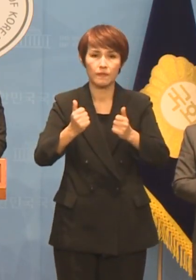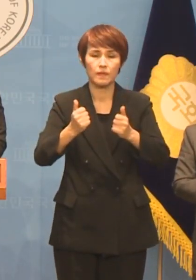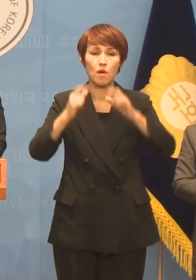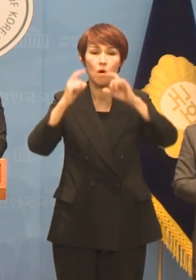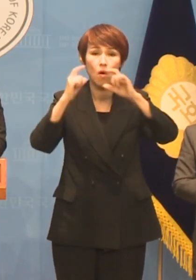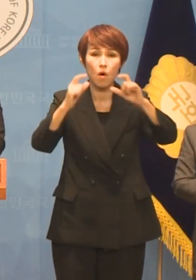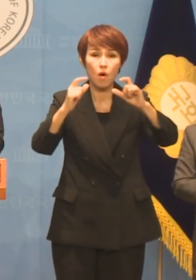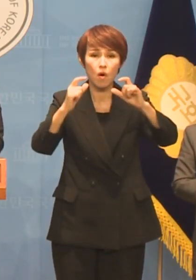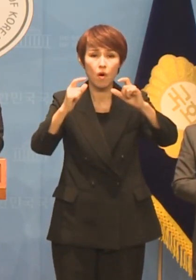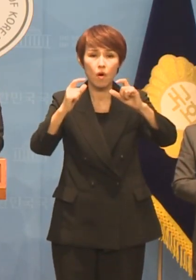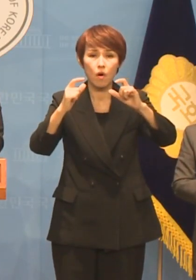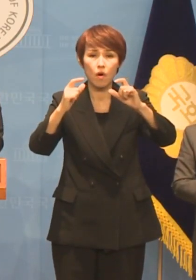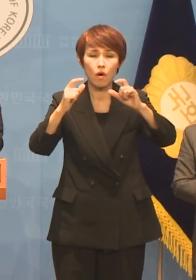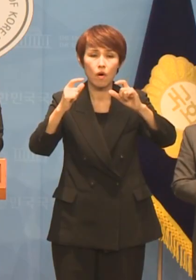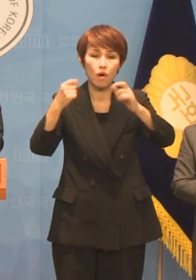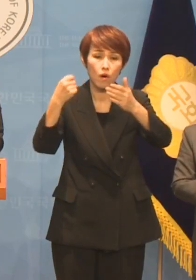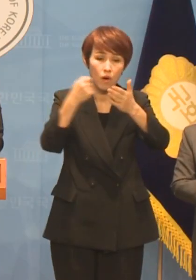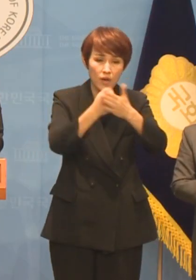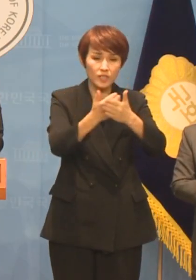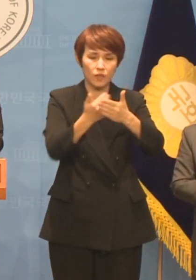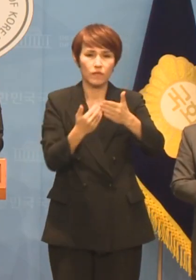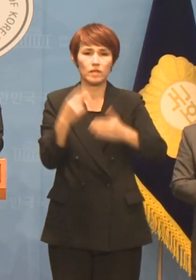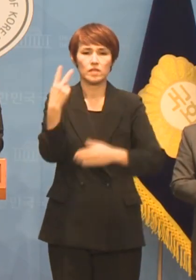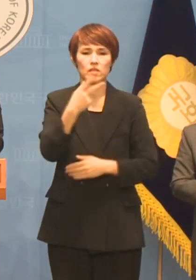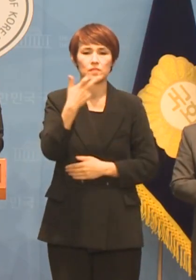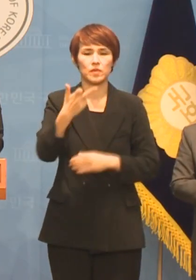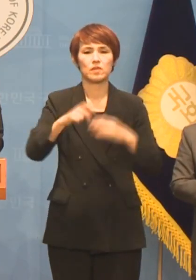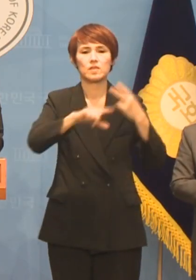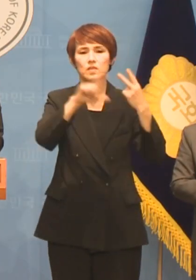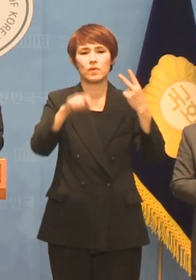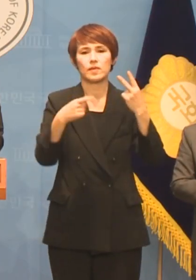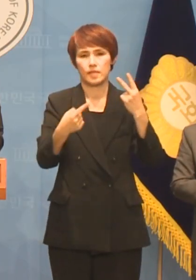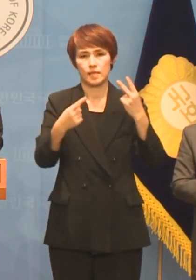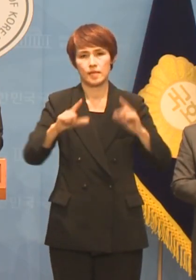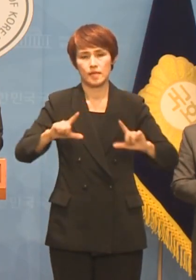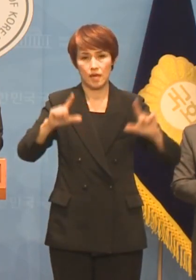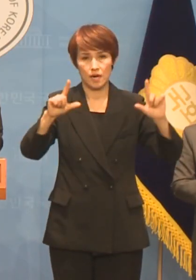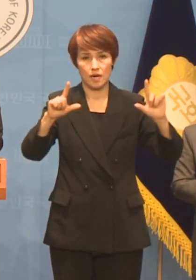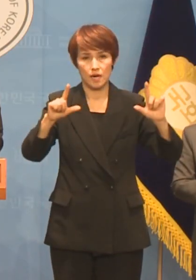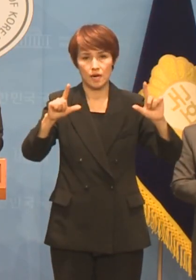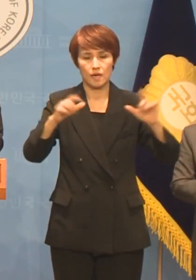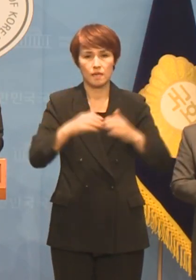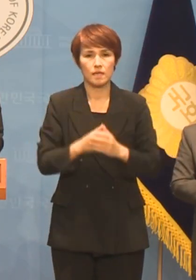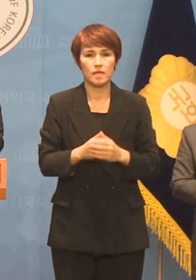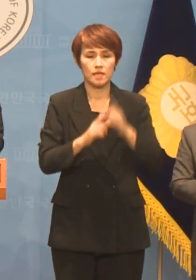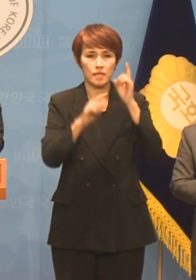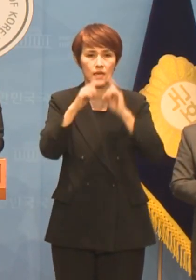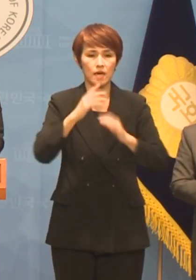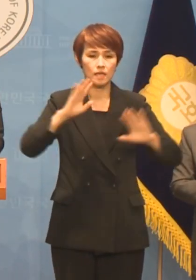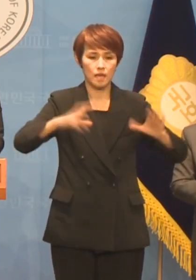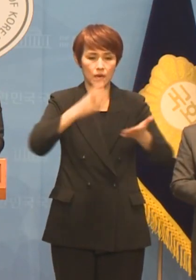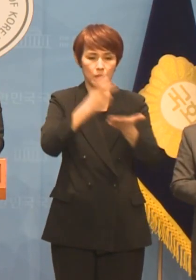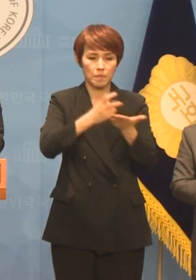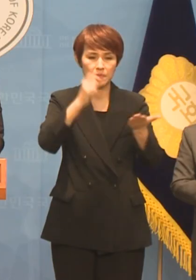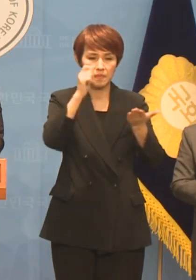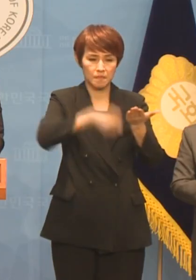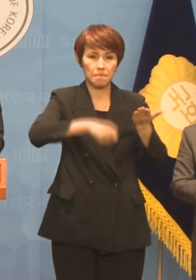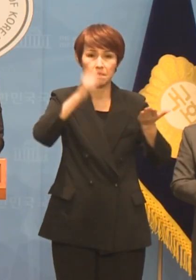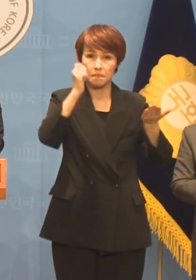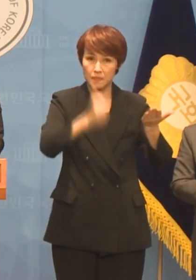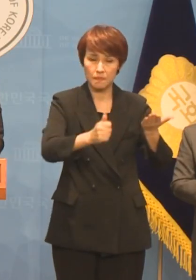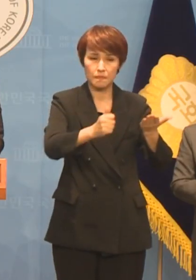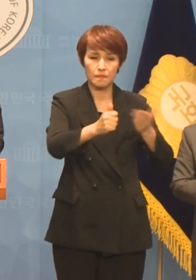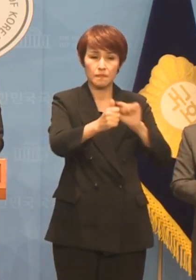기일이 확정되기 전인 2017년 2월 1일 퇴임을 앞둔 이정미 헌법재판관 후임 절차에